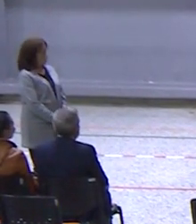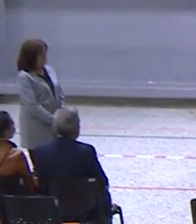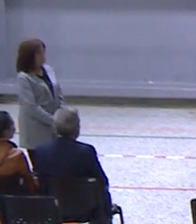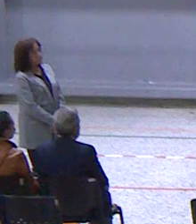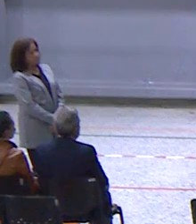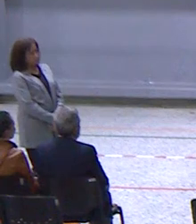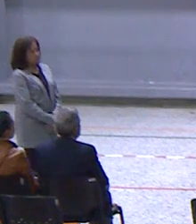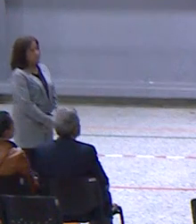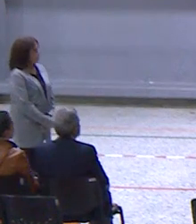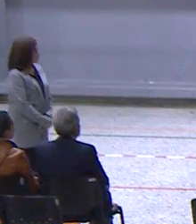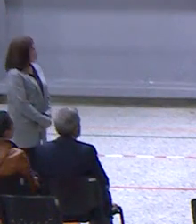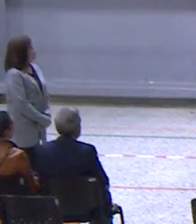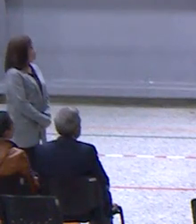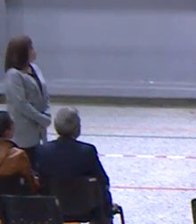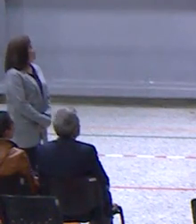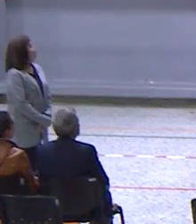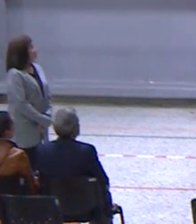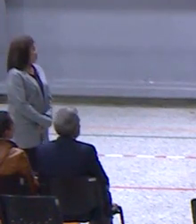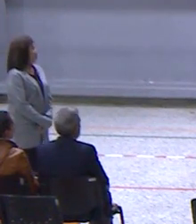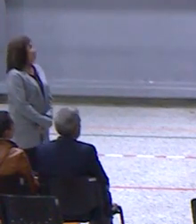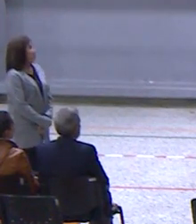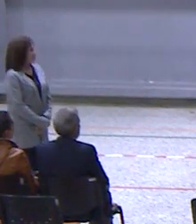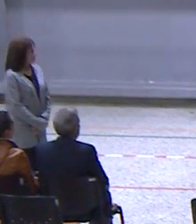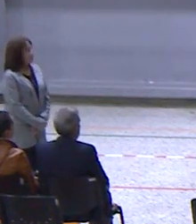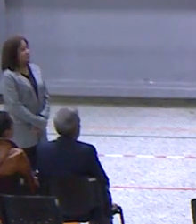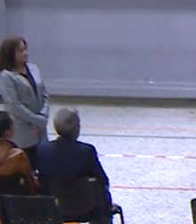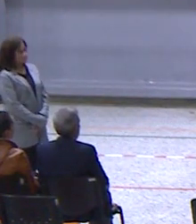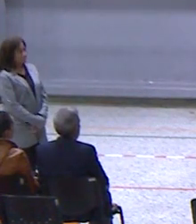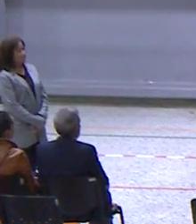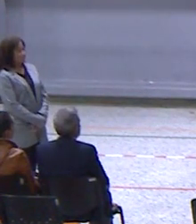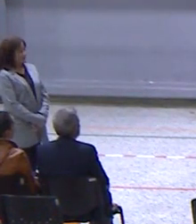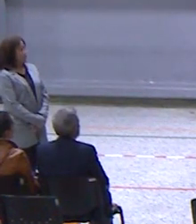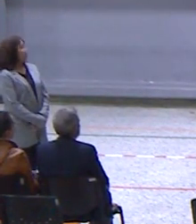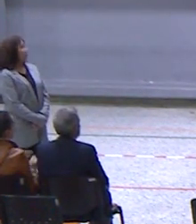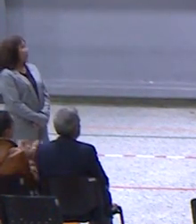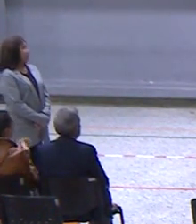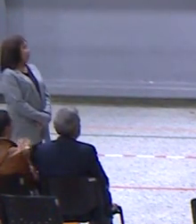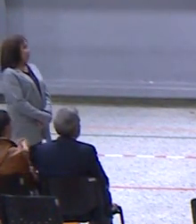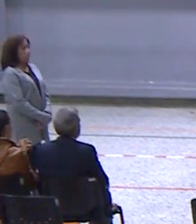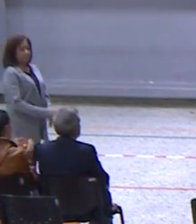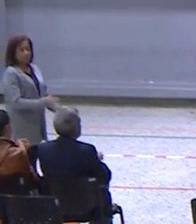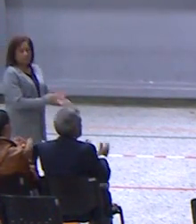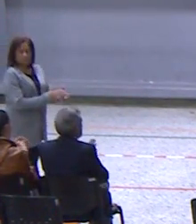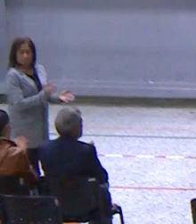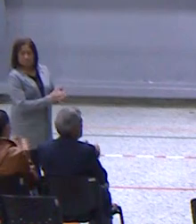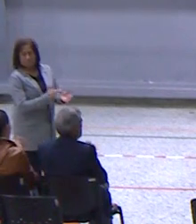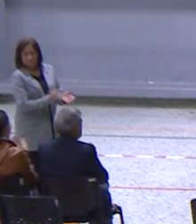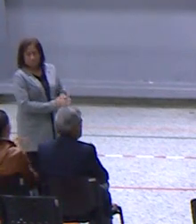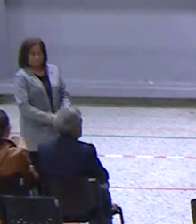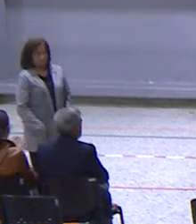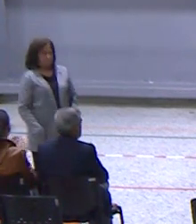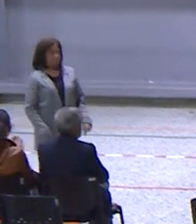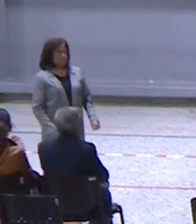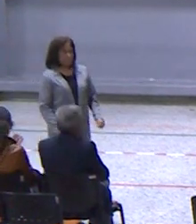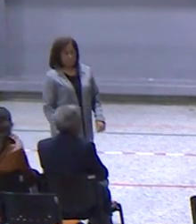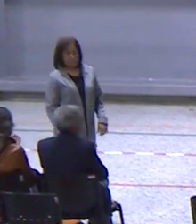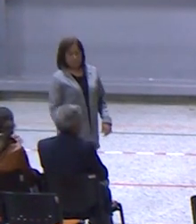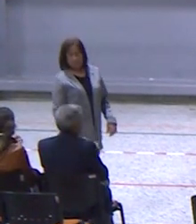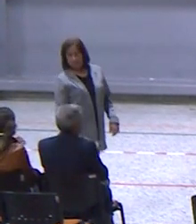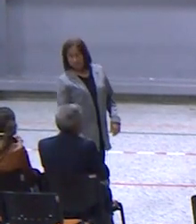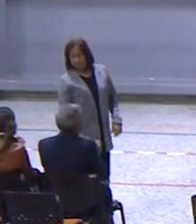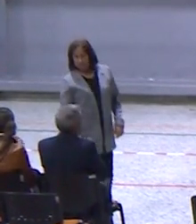entonces a seguir aportándole a ese mar de fueguitos a todos ustedes muchas gracias y